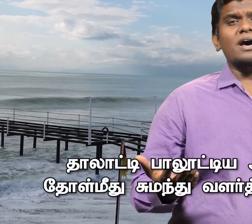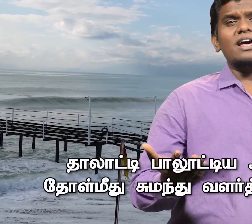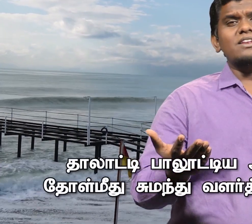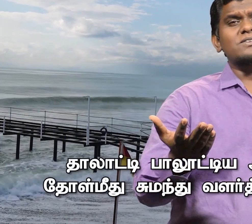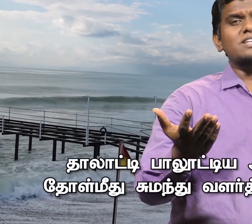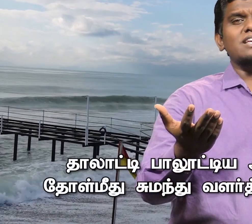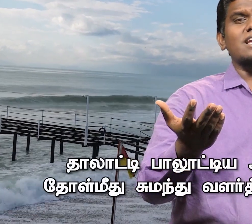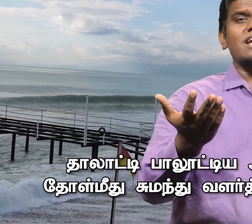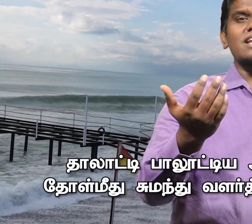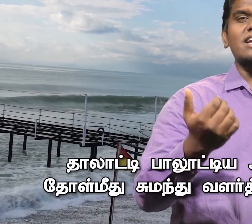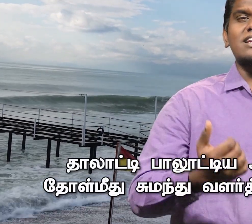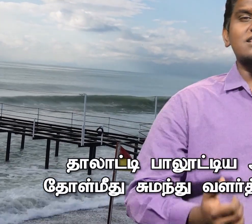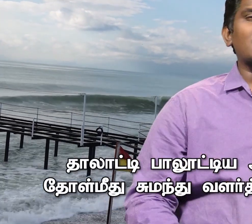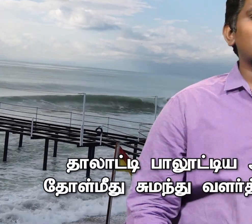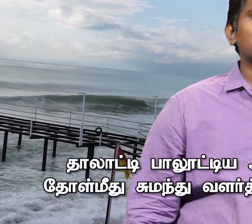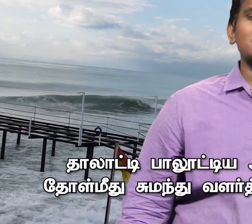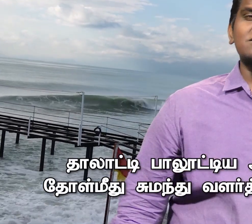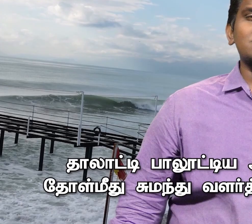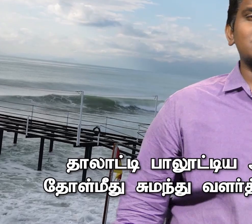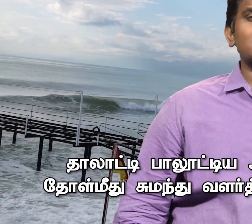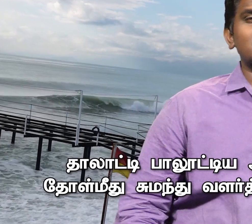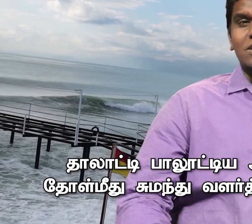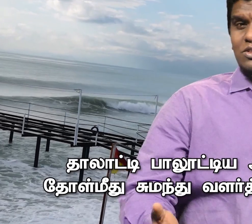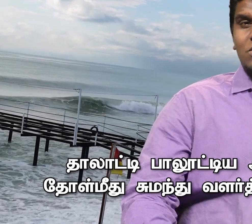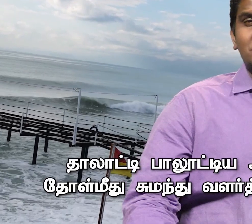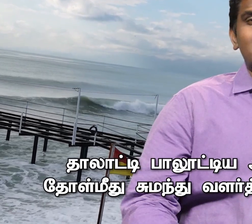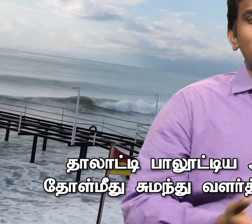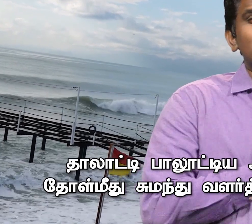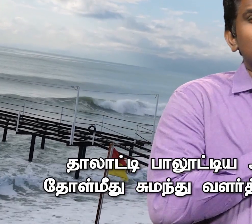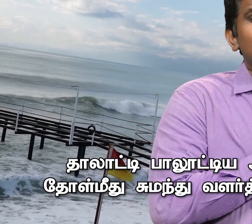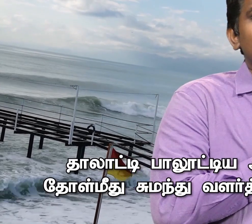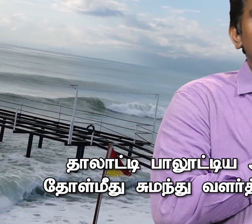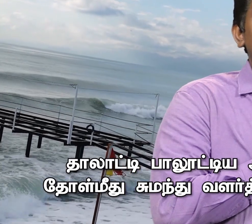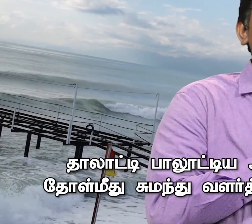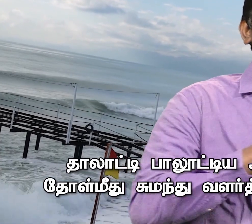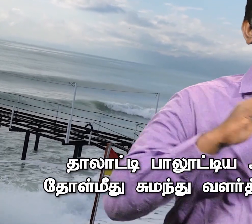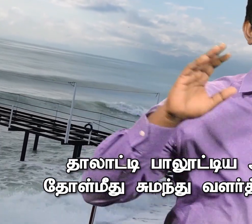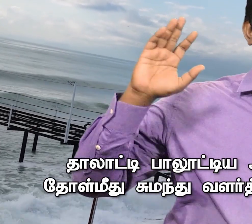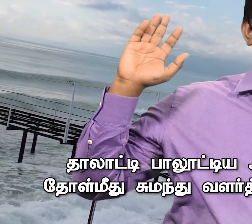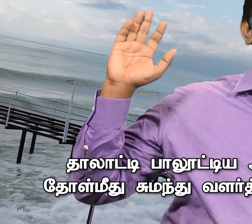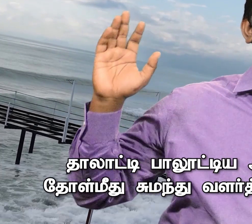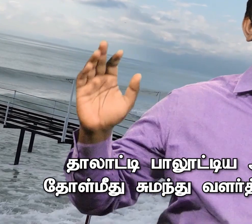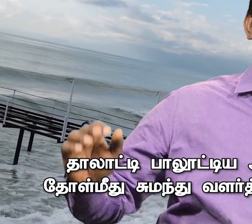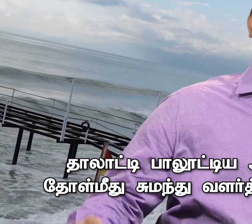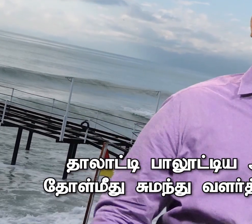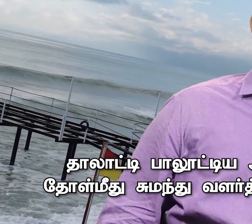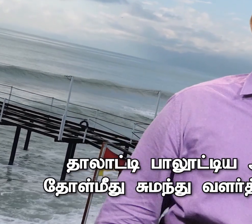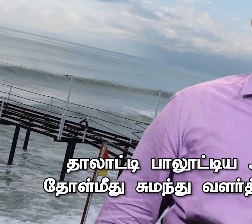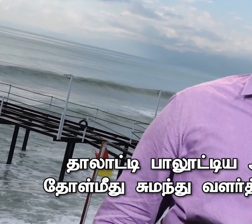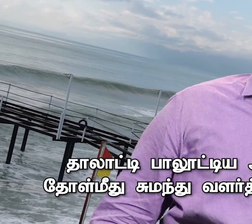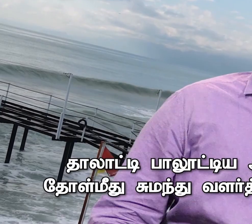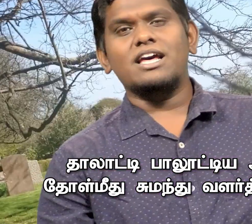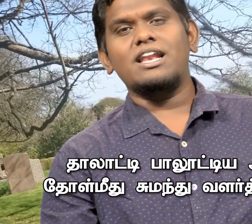தாலாட்டி பாலூட்டி அன்னை எழுதாலும் தோல் மீது சுமந்து வளர்த்த தந்தை